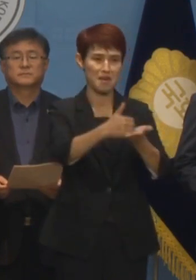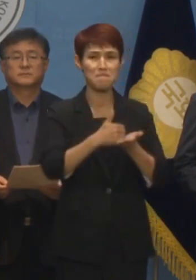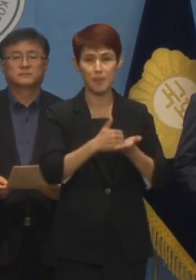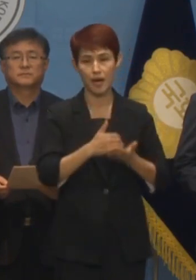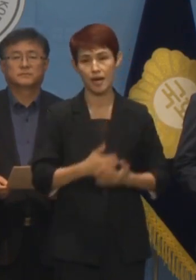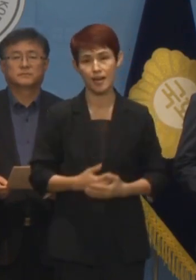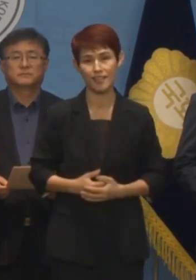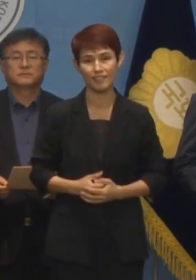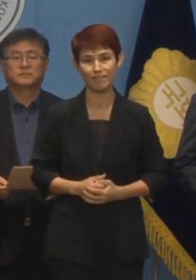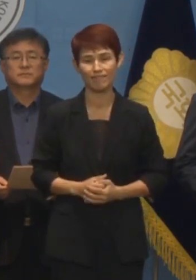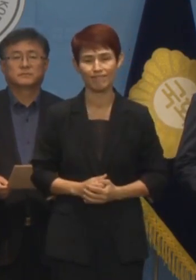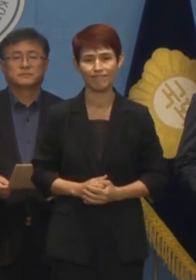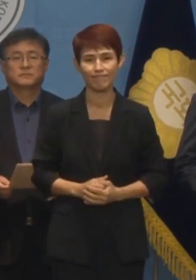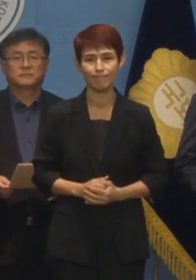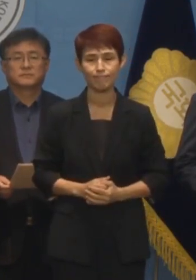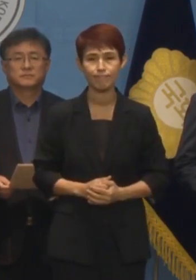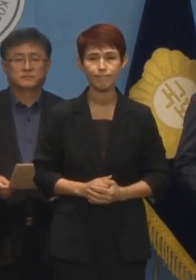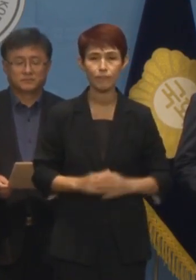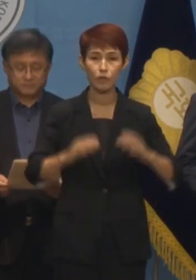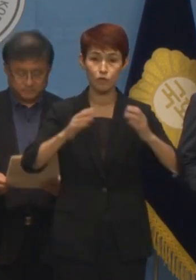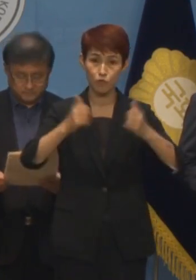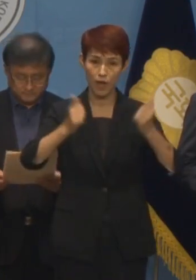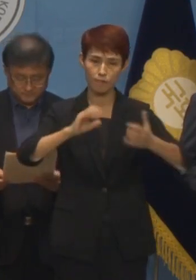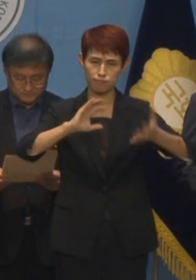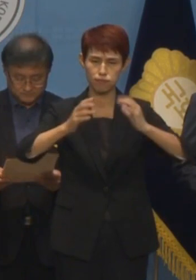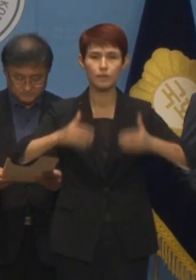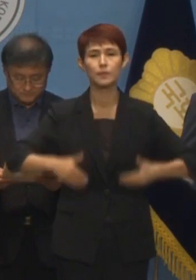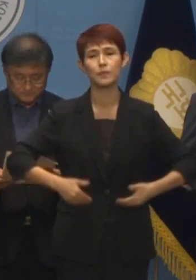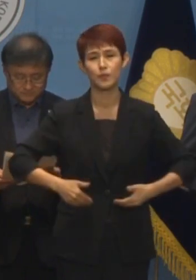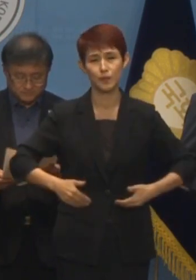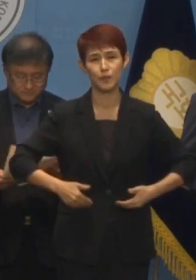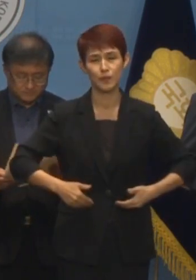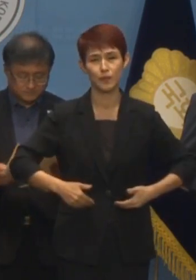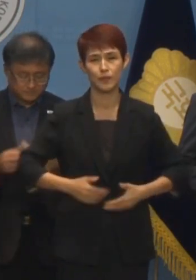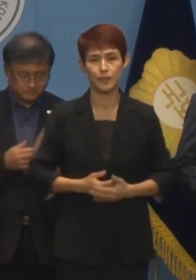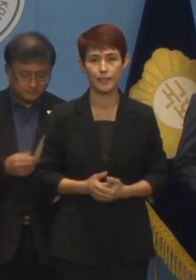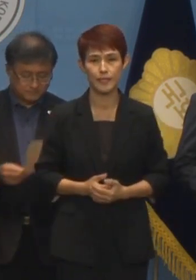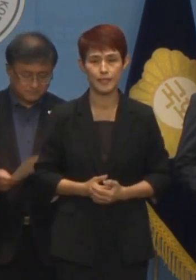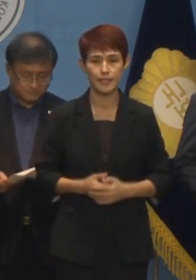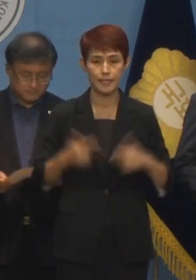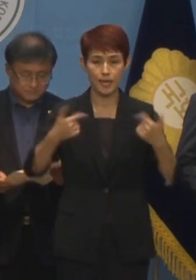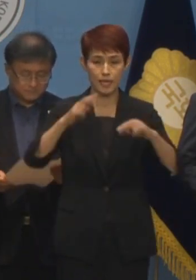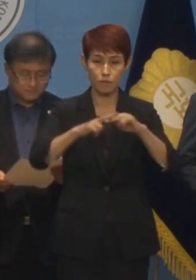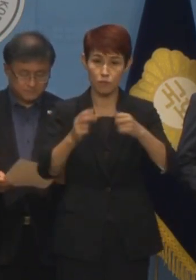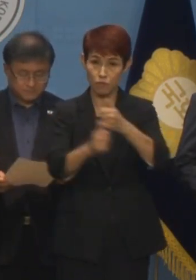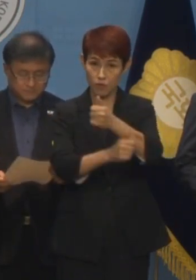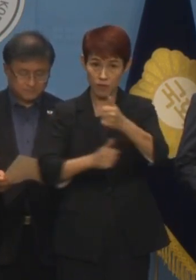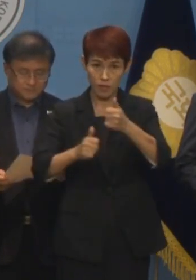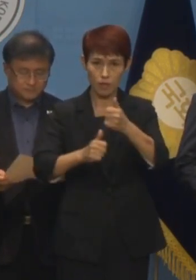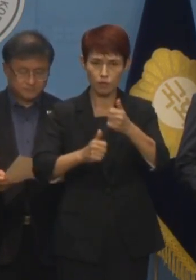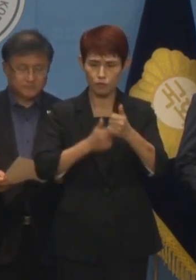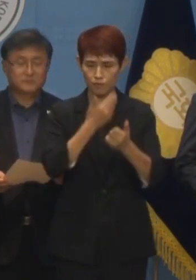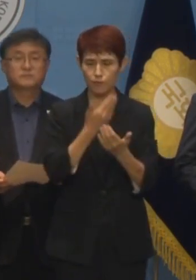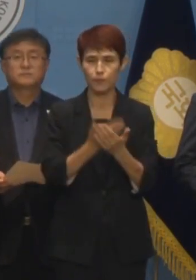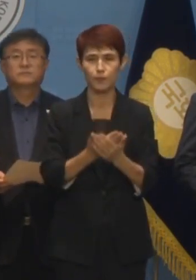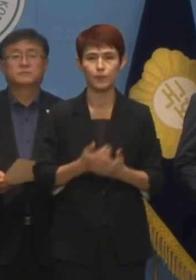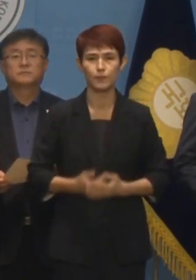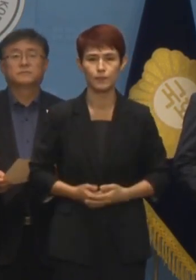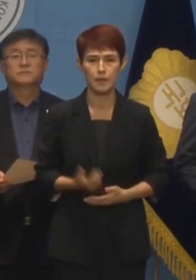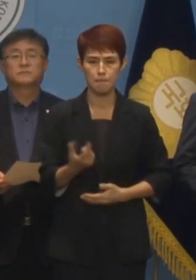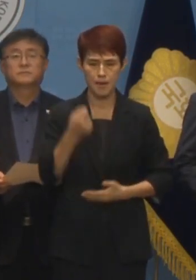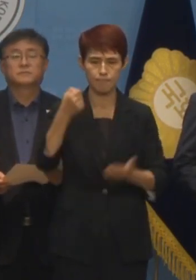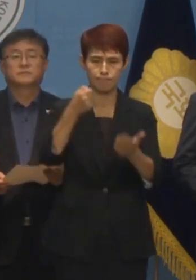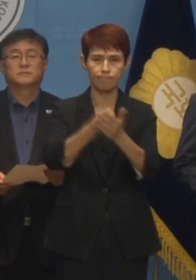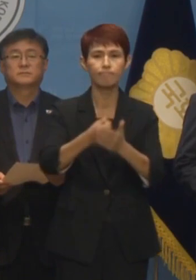했습니다. 국회의 논의가 필요한 사안입니다. 조속한 상임위 개최가 필요합니다. 그리고 빠른